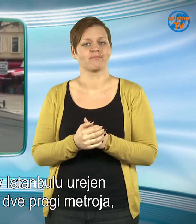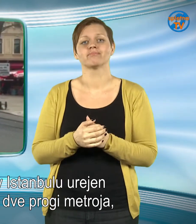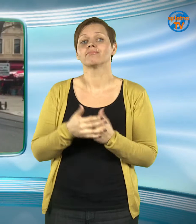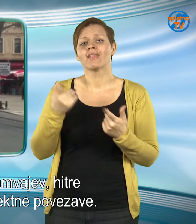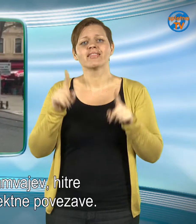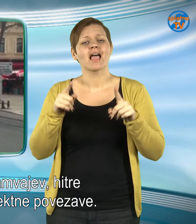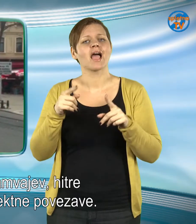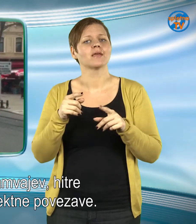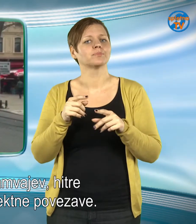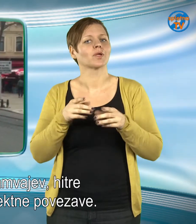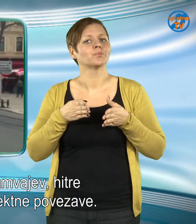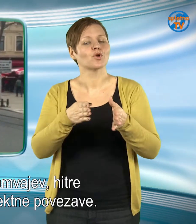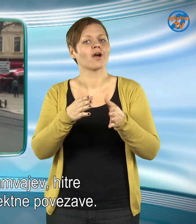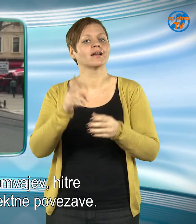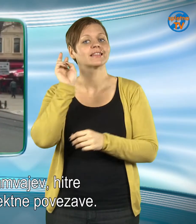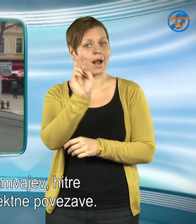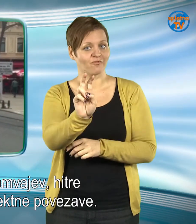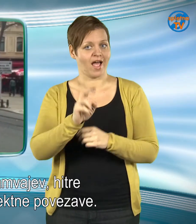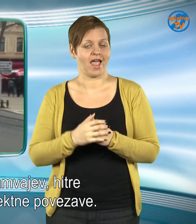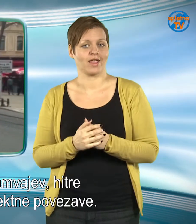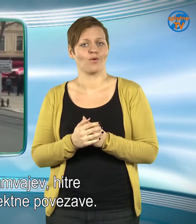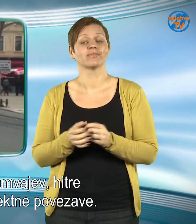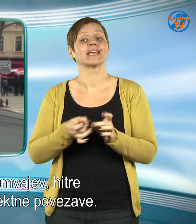hitre železnice in trajektne povezave.